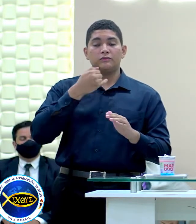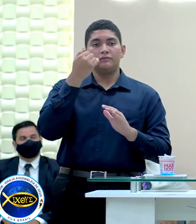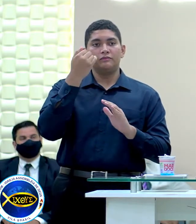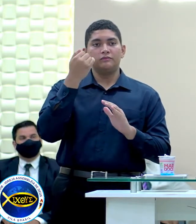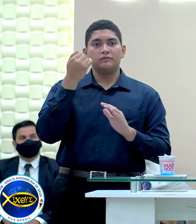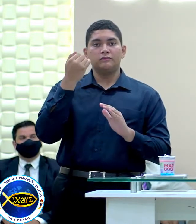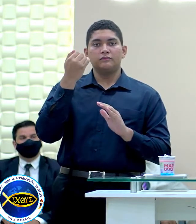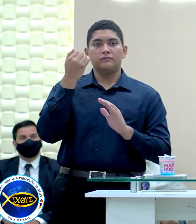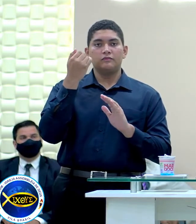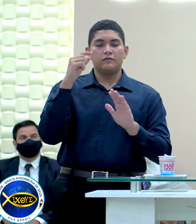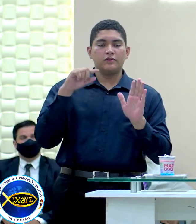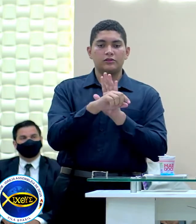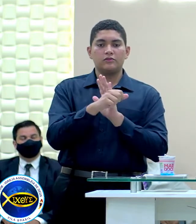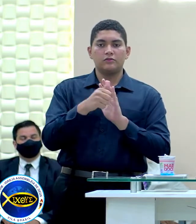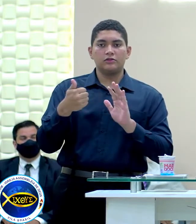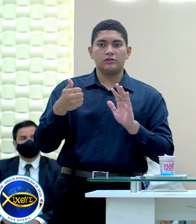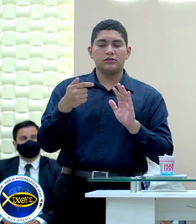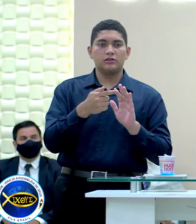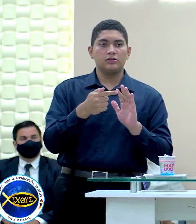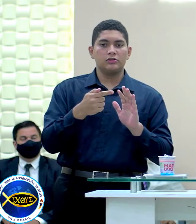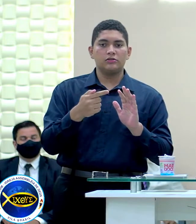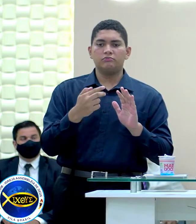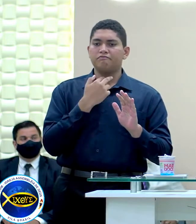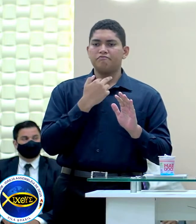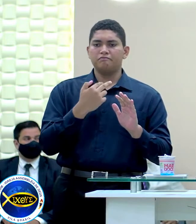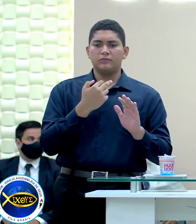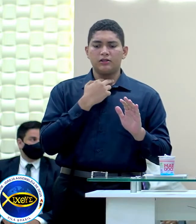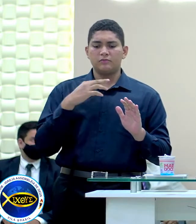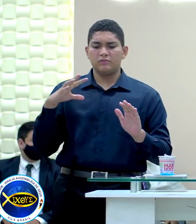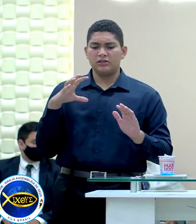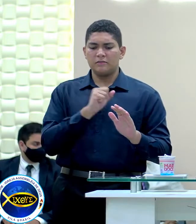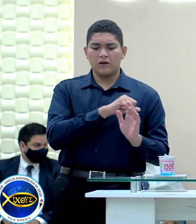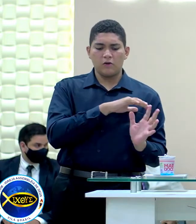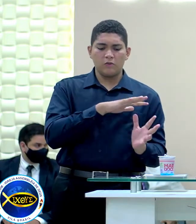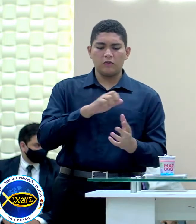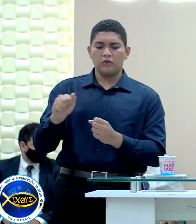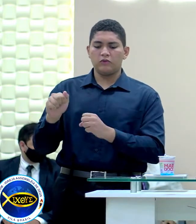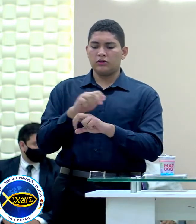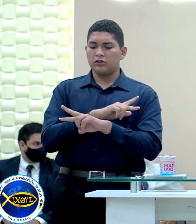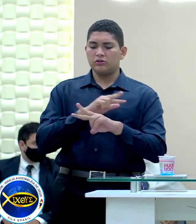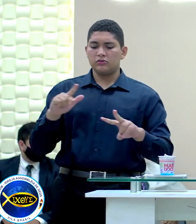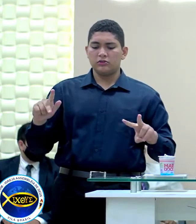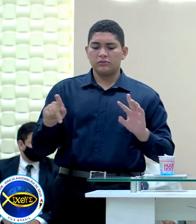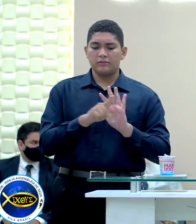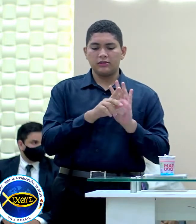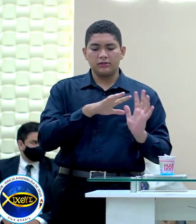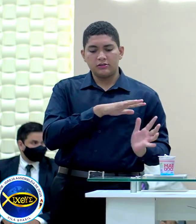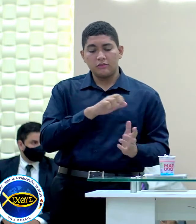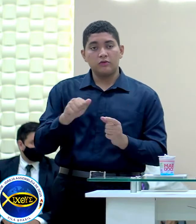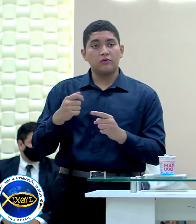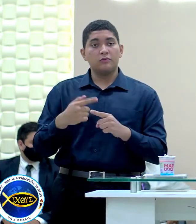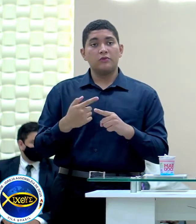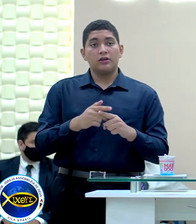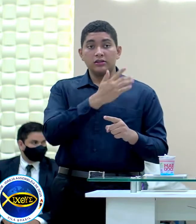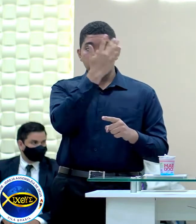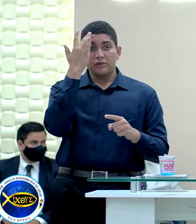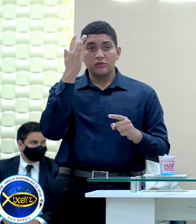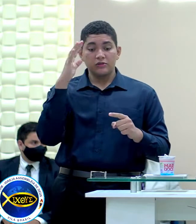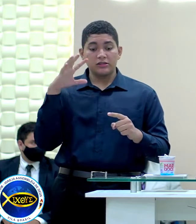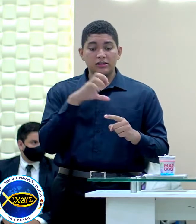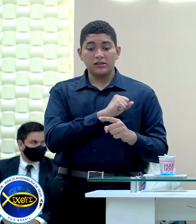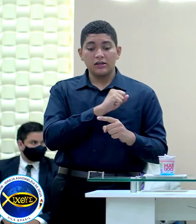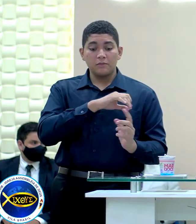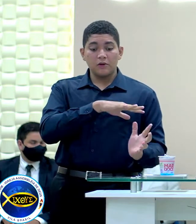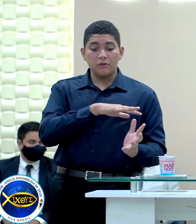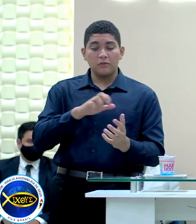não ameis o mundo, nem o que no mundo há, porque aquele que ama o mundo, o amor do